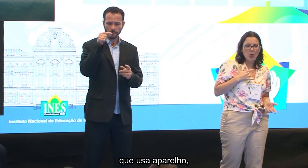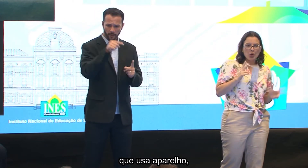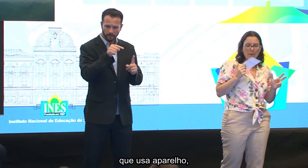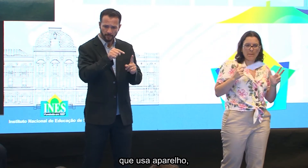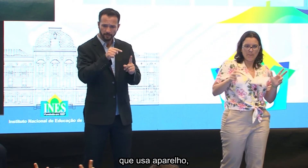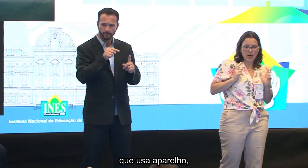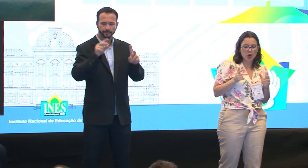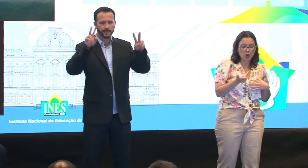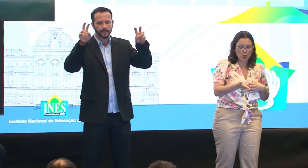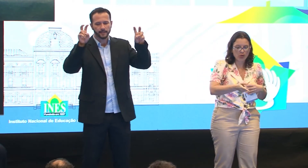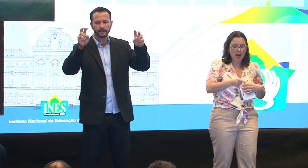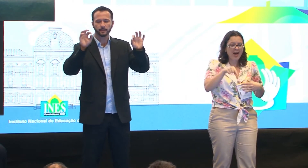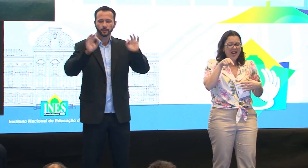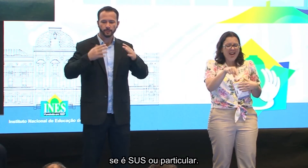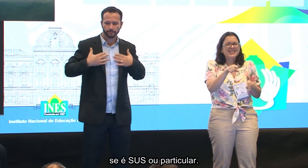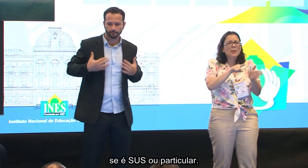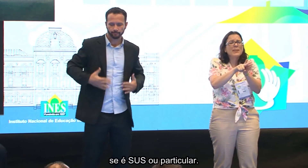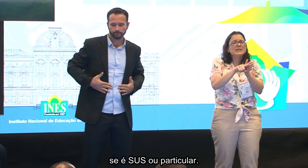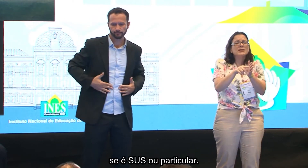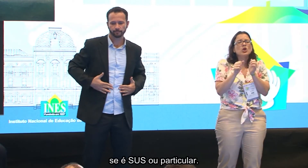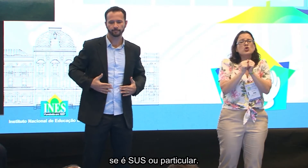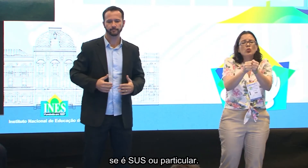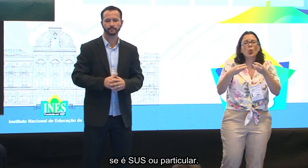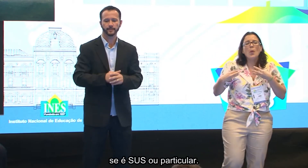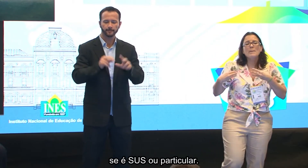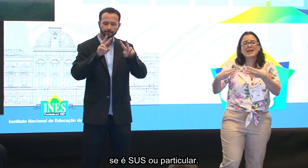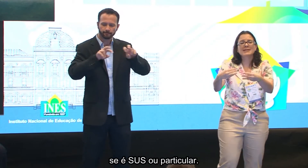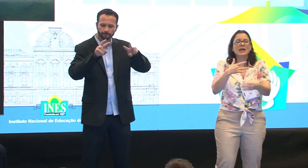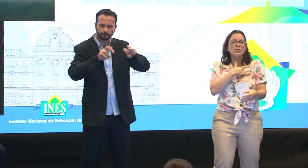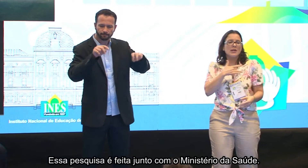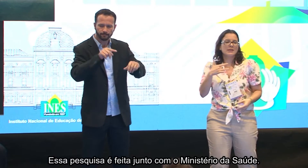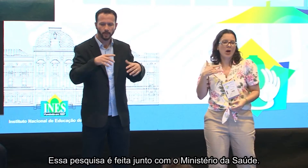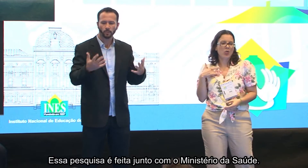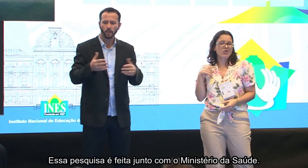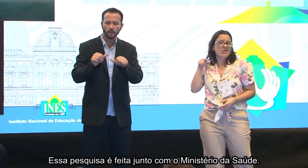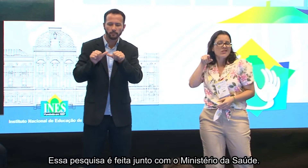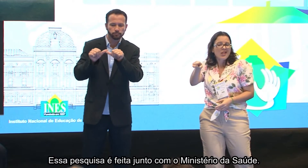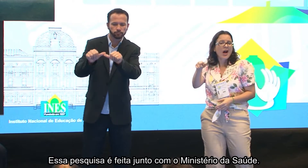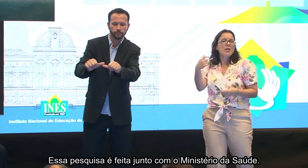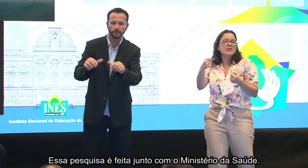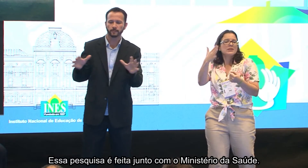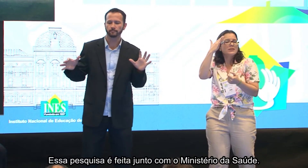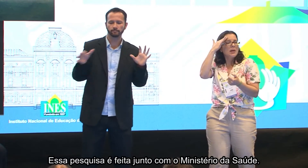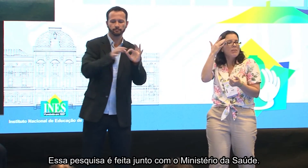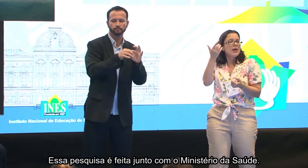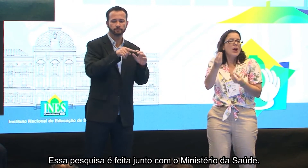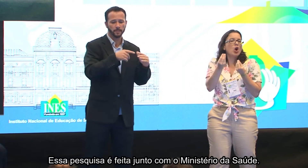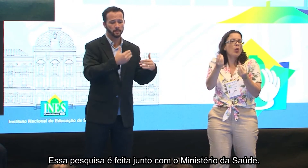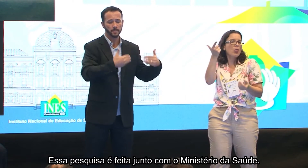aparelho, se é do SUS ou particular. E essa pesquisa é feita junto ao Ministério da